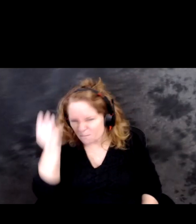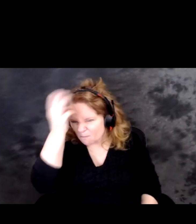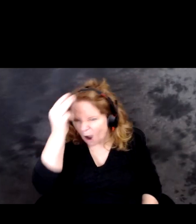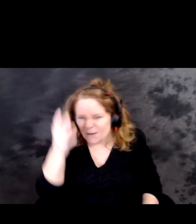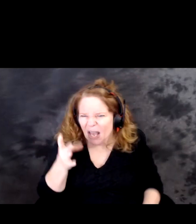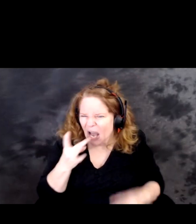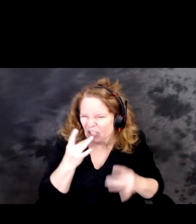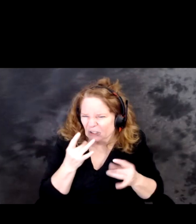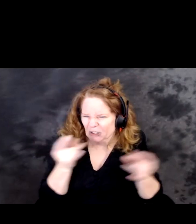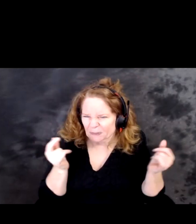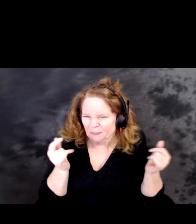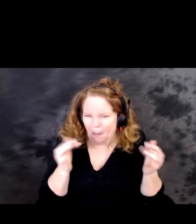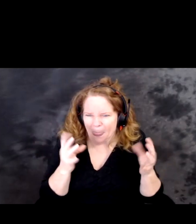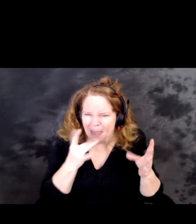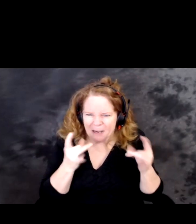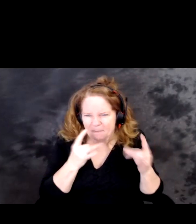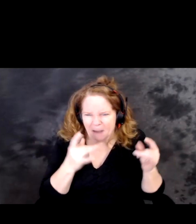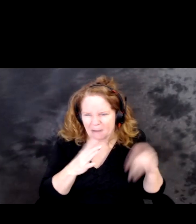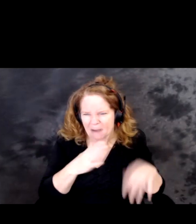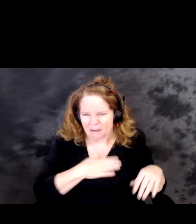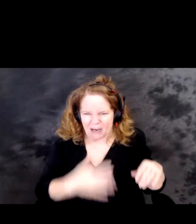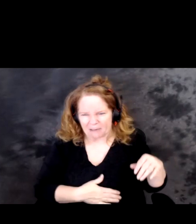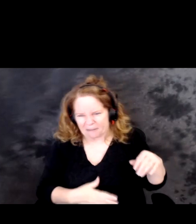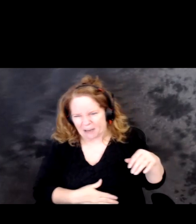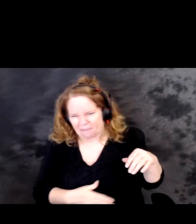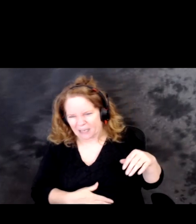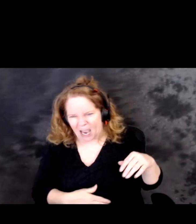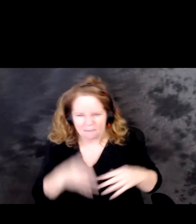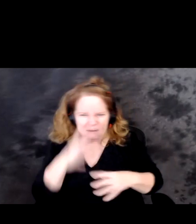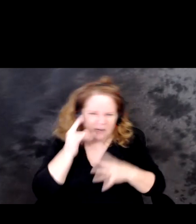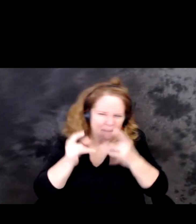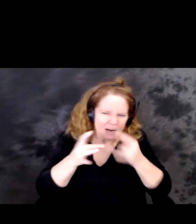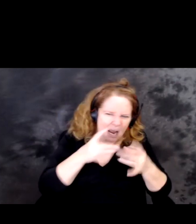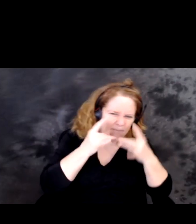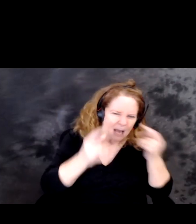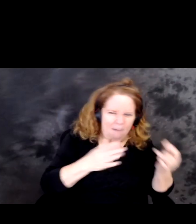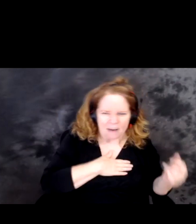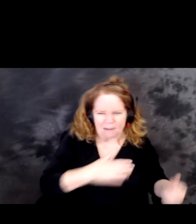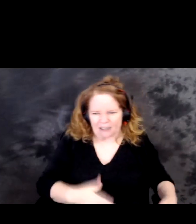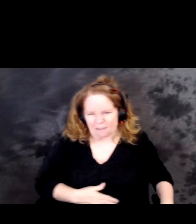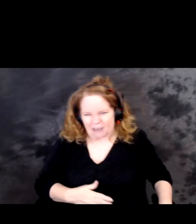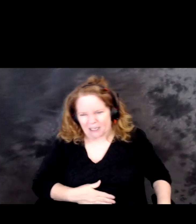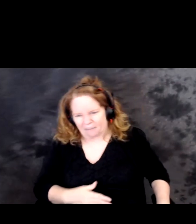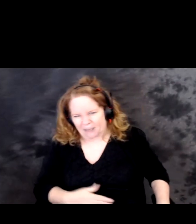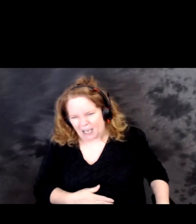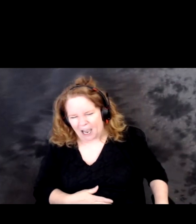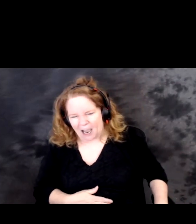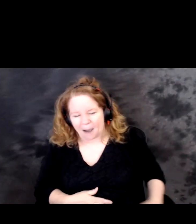arcoíris. Dijo Marvin, eso es delicioso, delicioso, delicioso en mi barriguita.